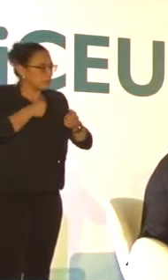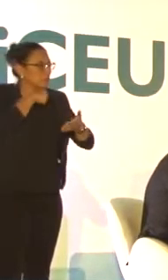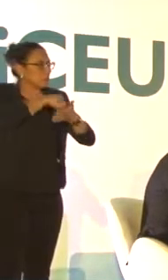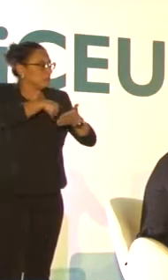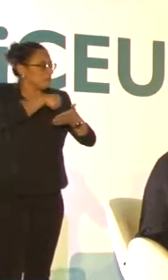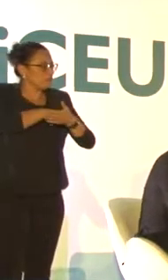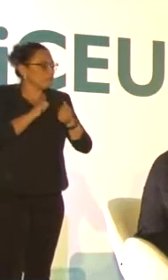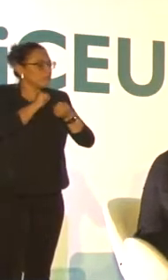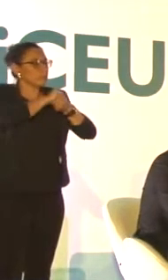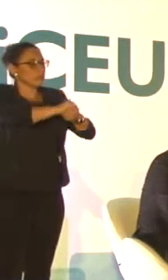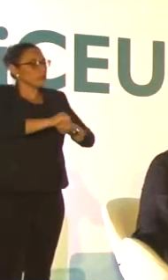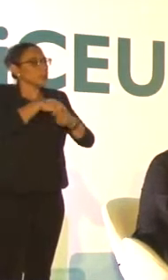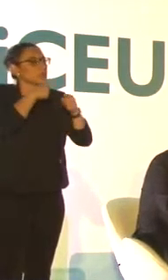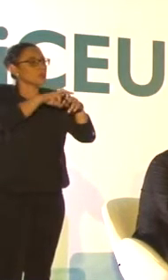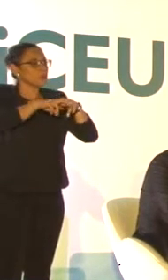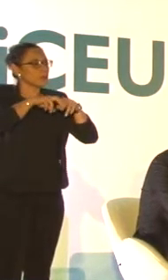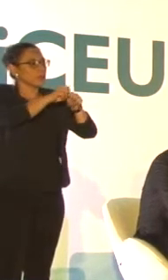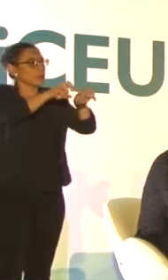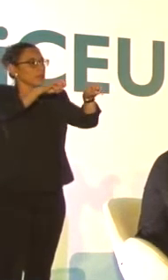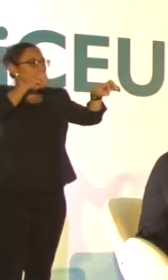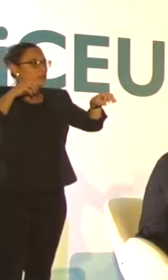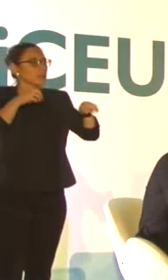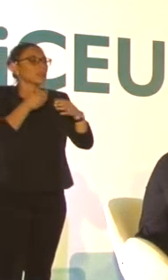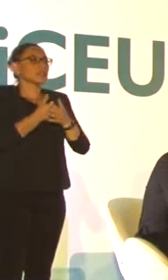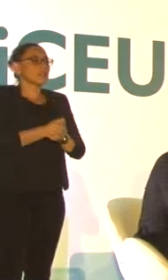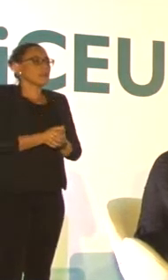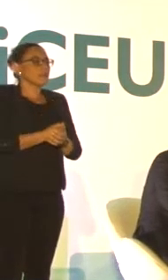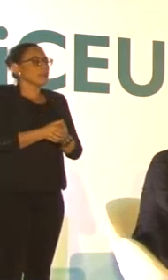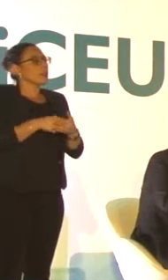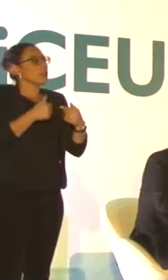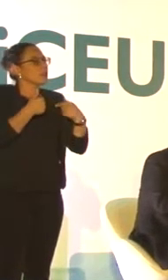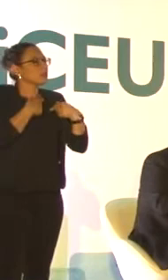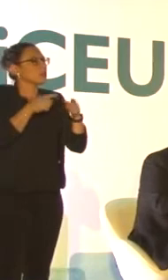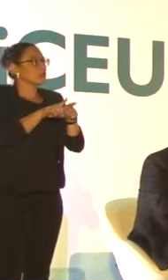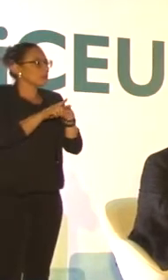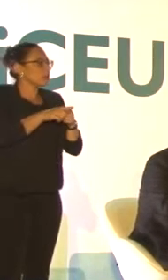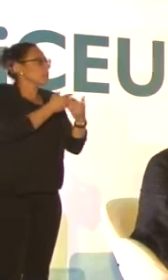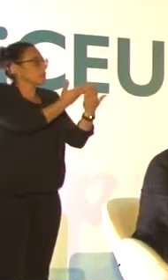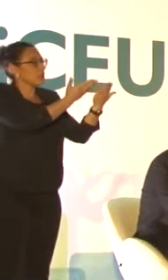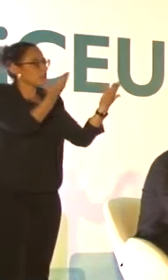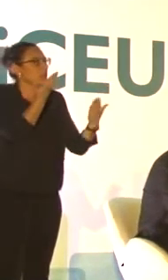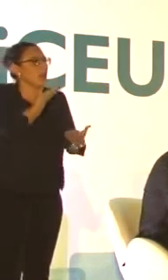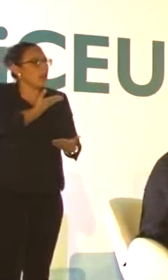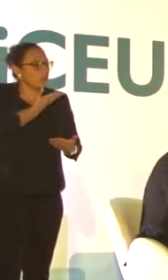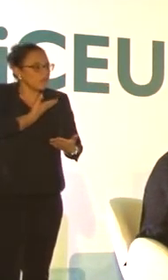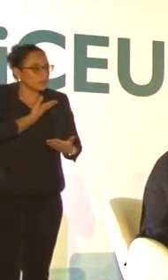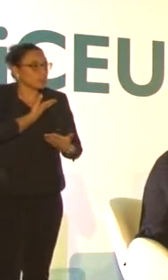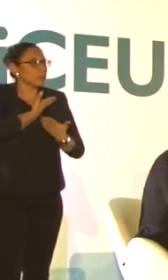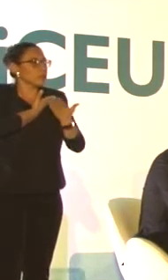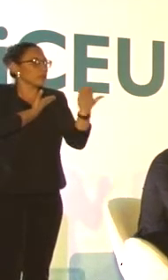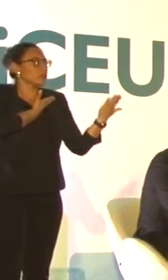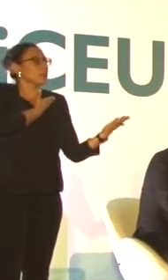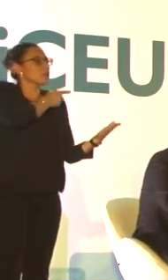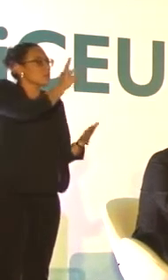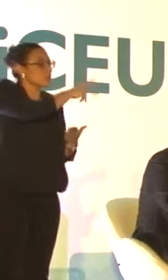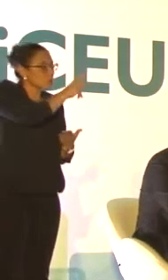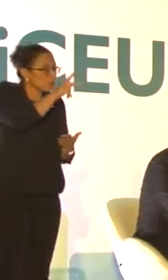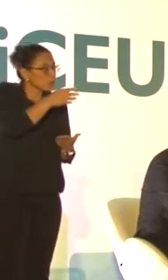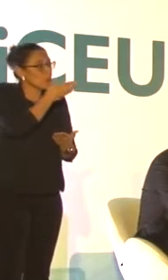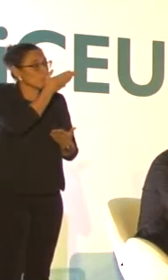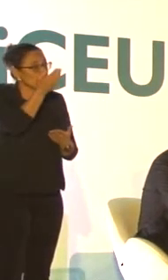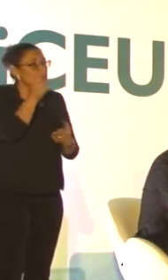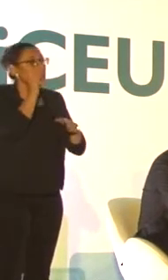e especialmente, vou me atrever a dizer, minhas caras amigas, meus caros amigos, professores que